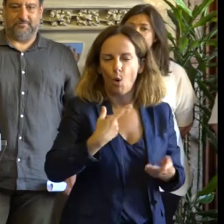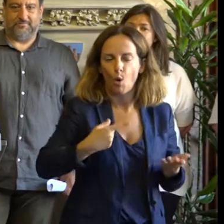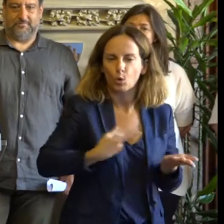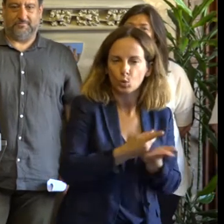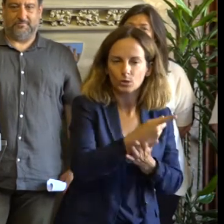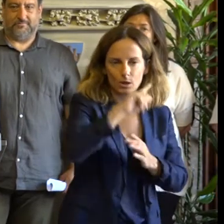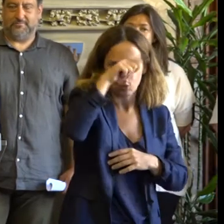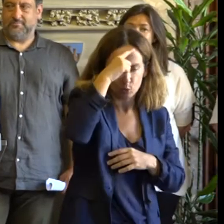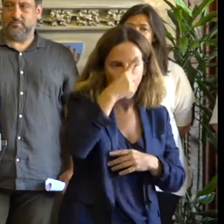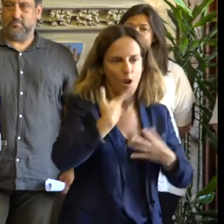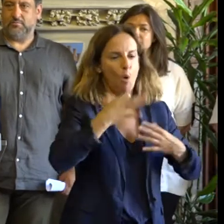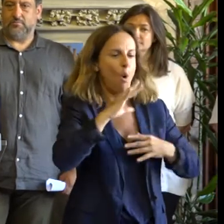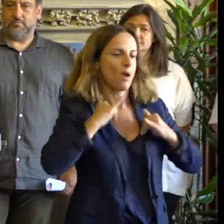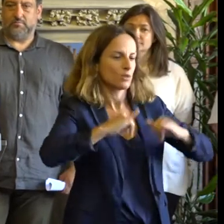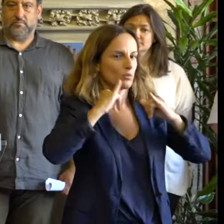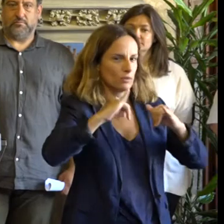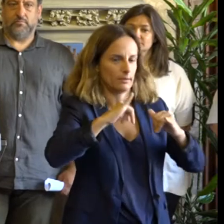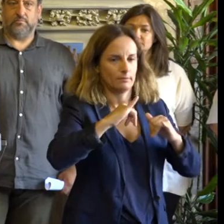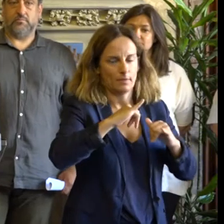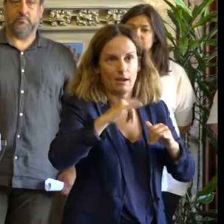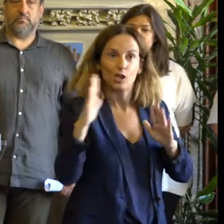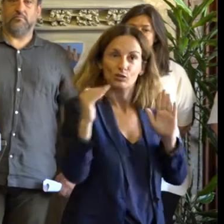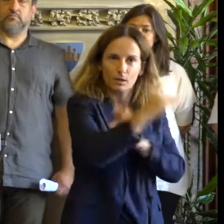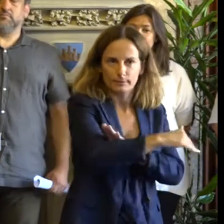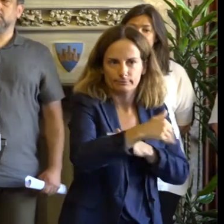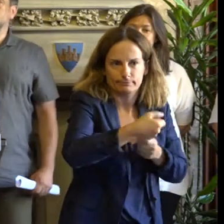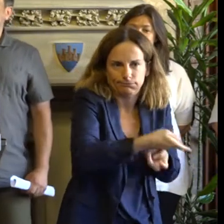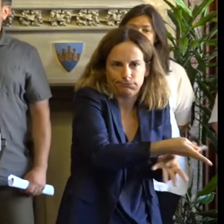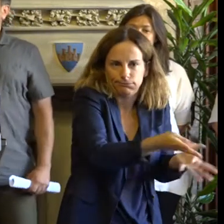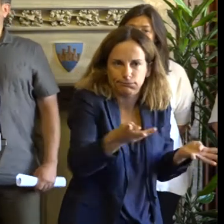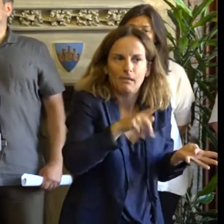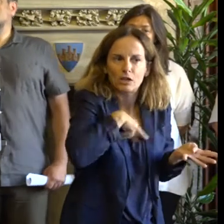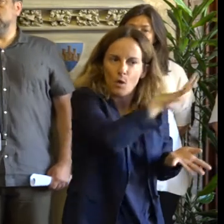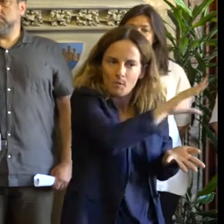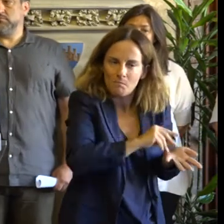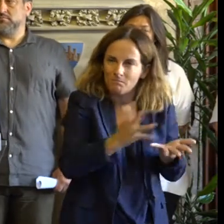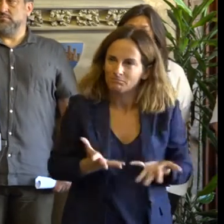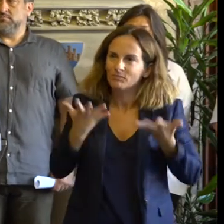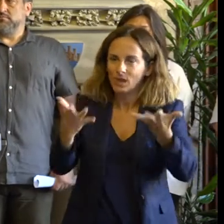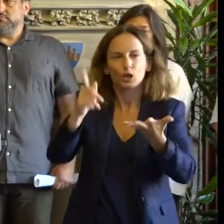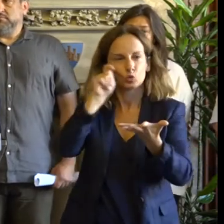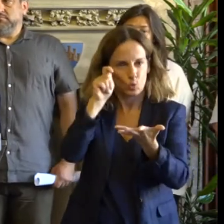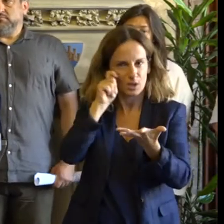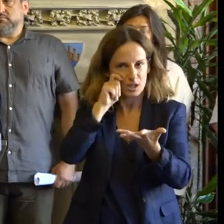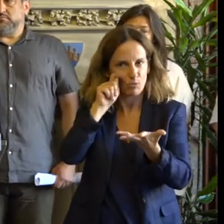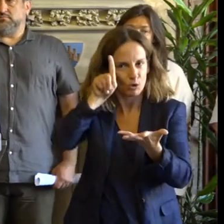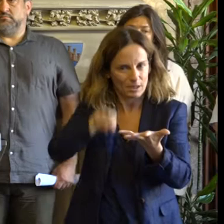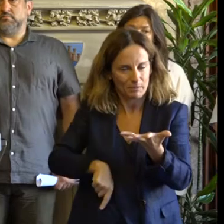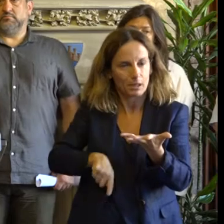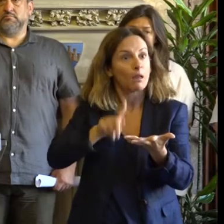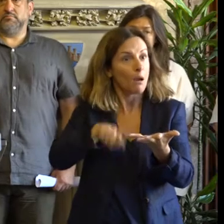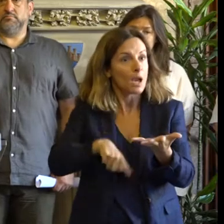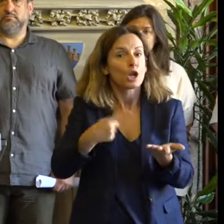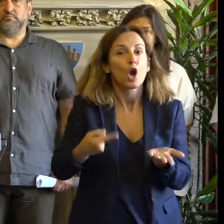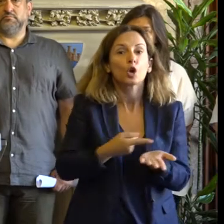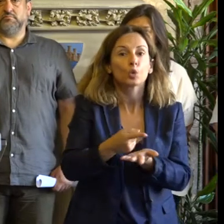lo que són rutes senderistes a dins la serra de Tramuntana, a dins la resta de Mallorca, en rutes gastronòmiques, que curiosament